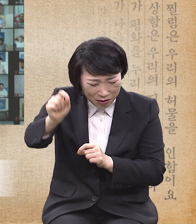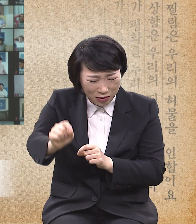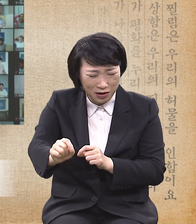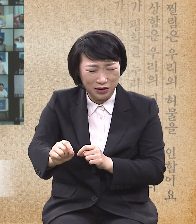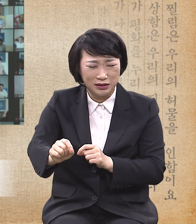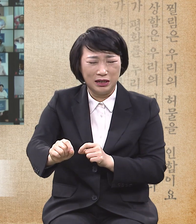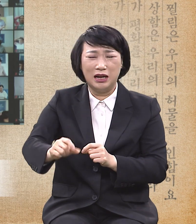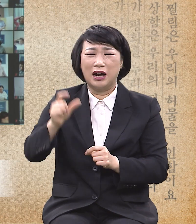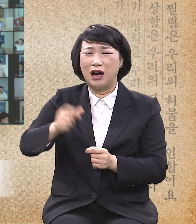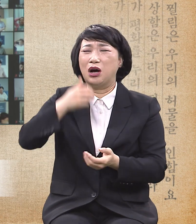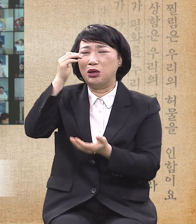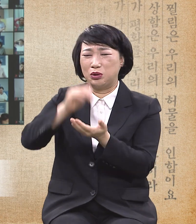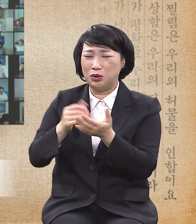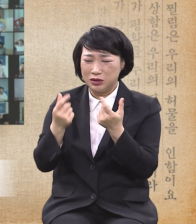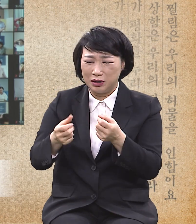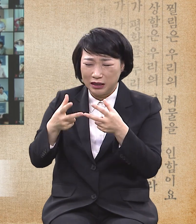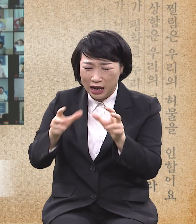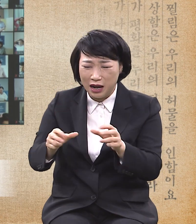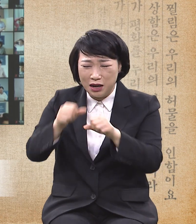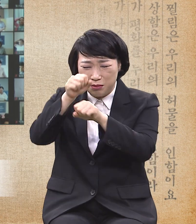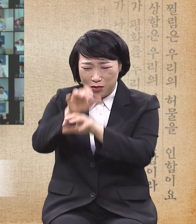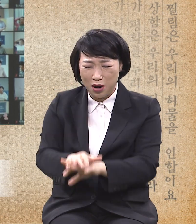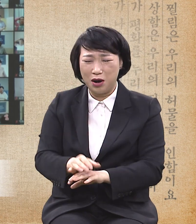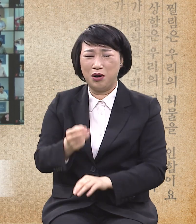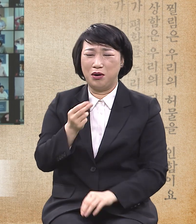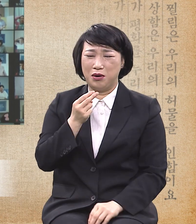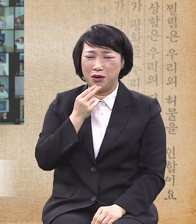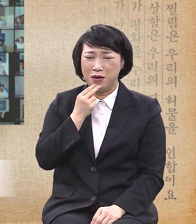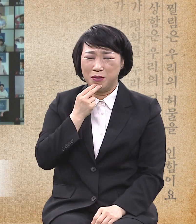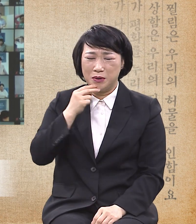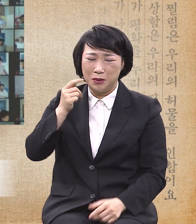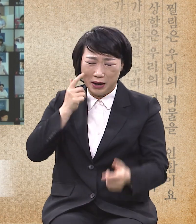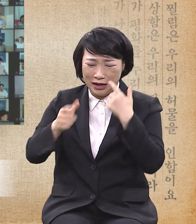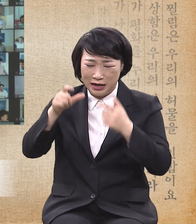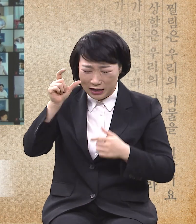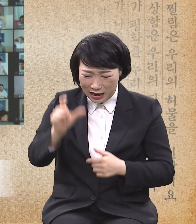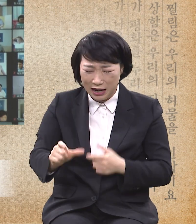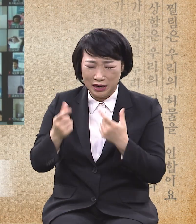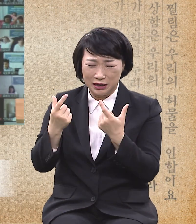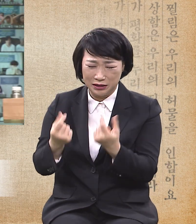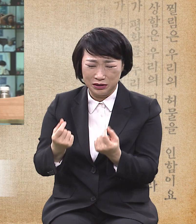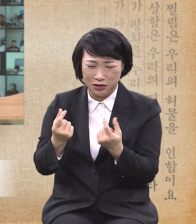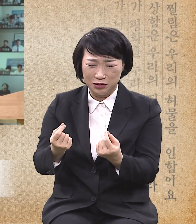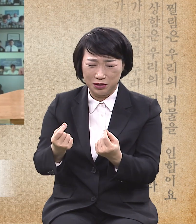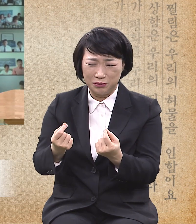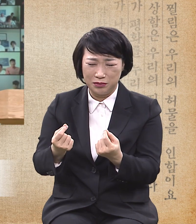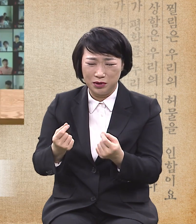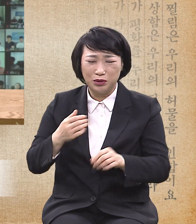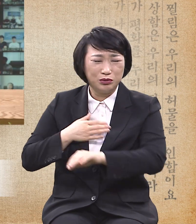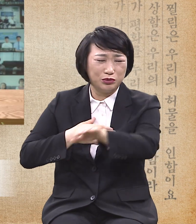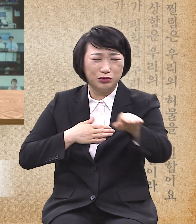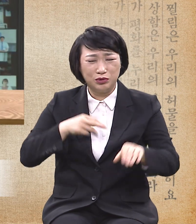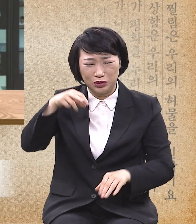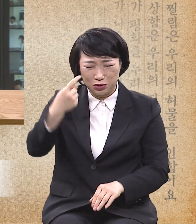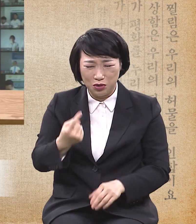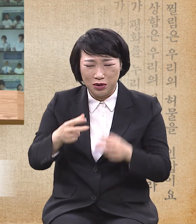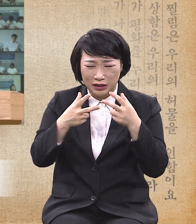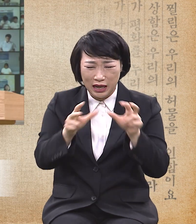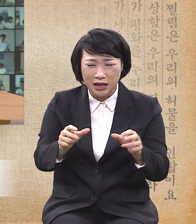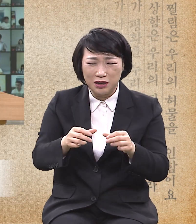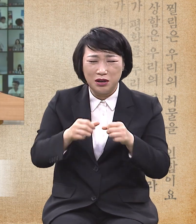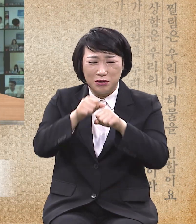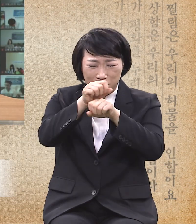영원히 반석까지 깨지거나 무너지지 않고 견고한 것 같이 우리도